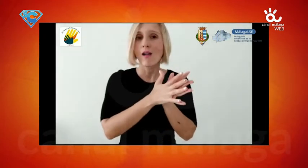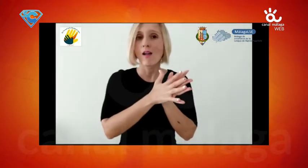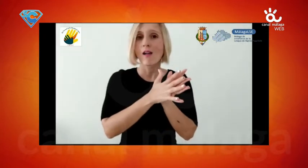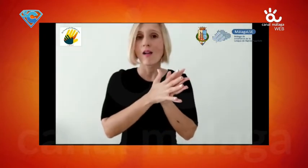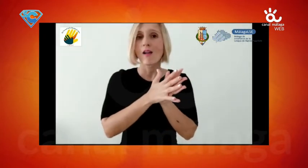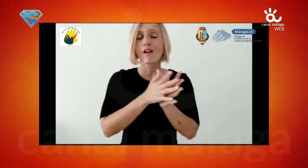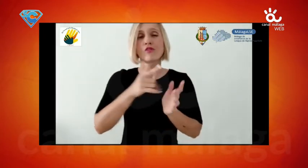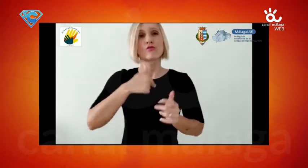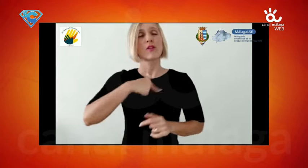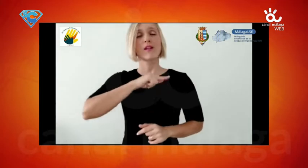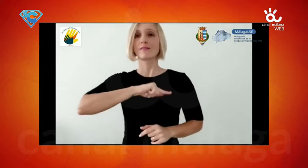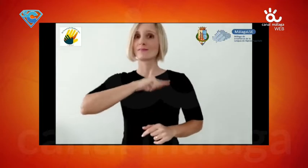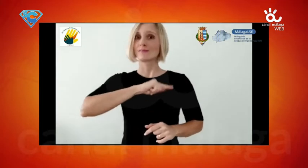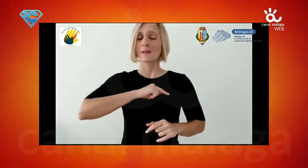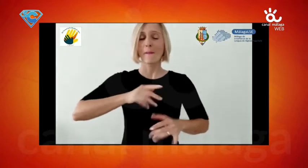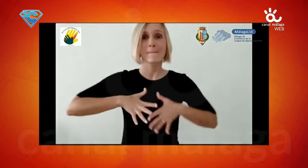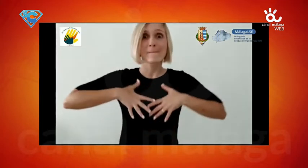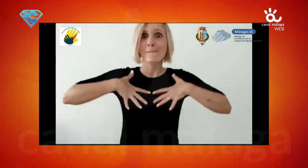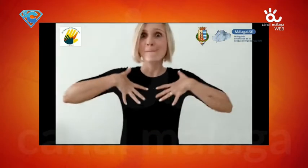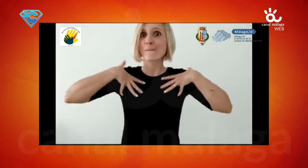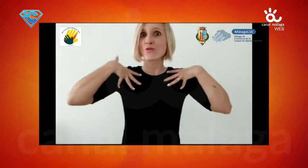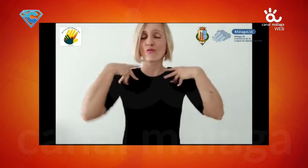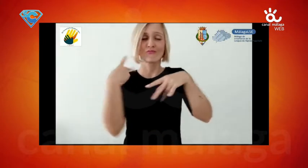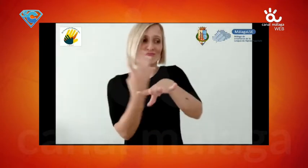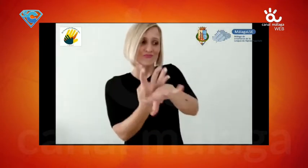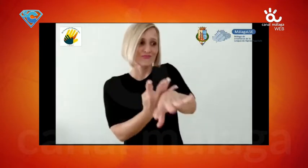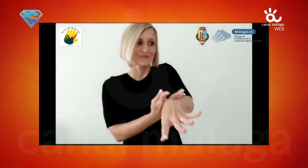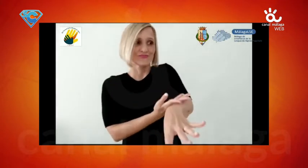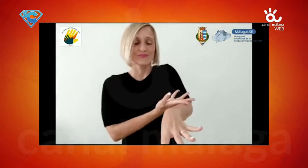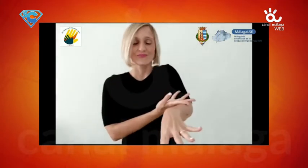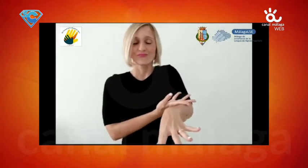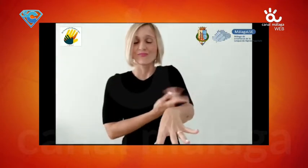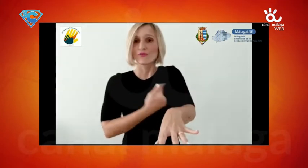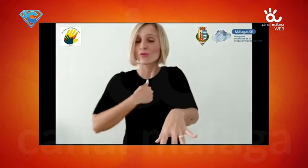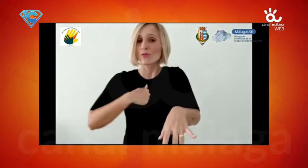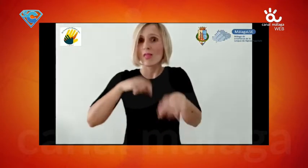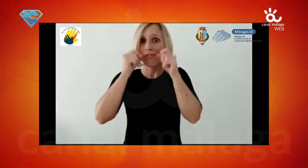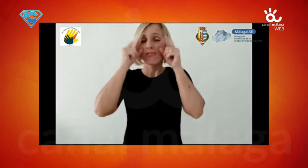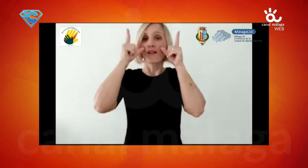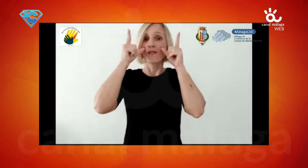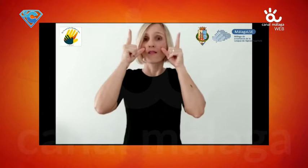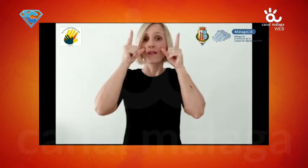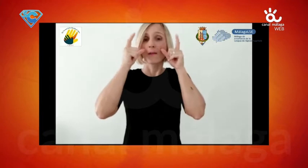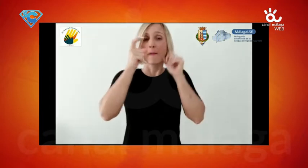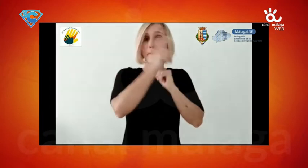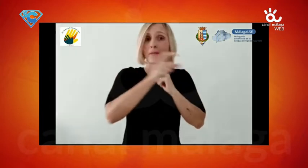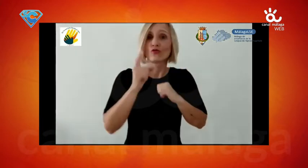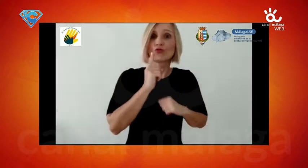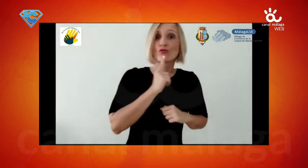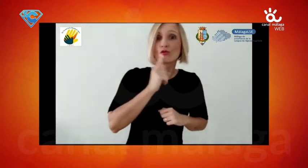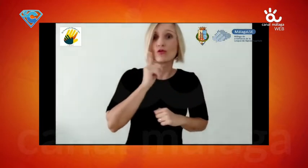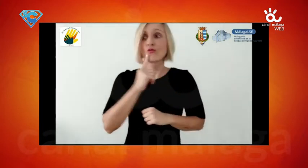ellos me sentí súper emocionada. Me di cuenta de que era